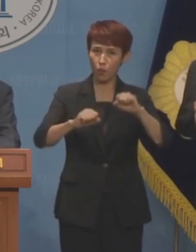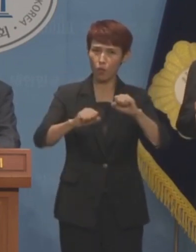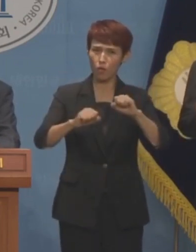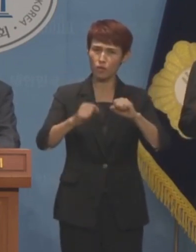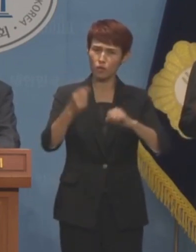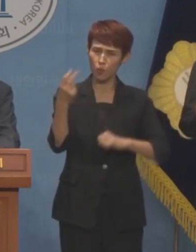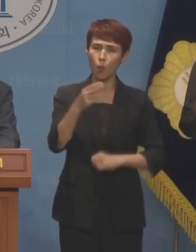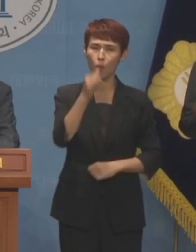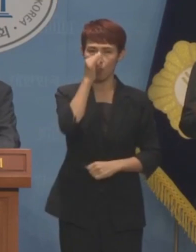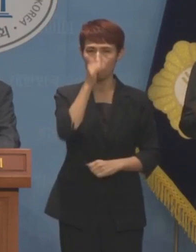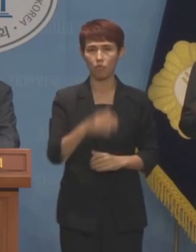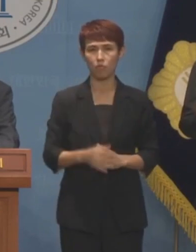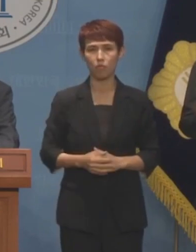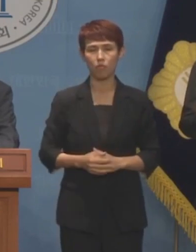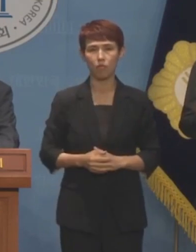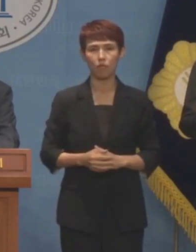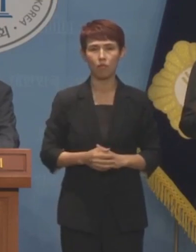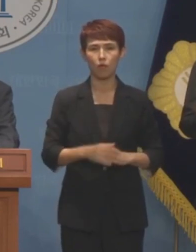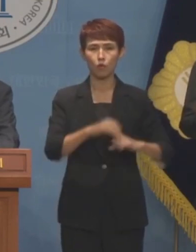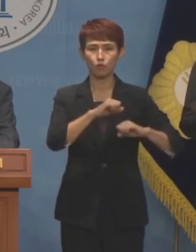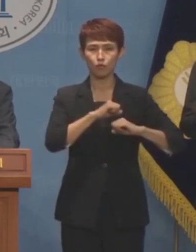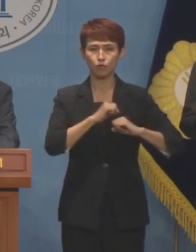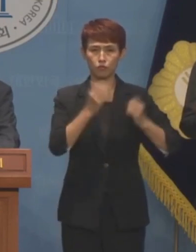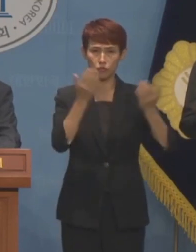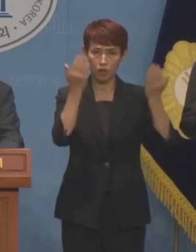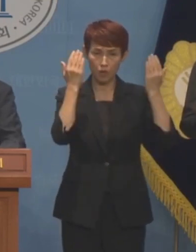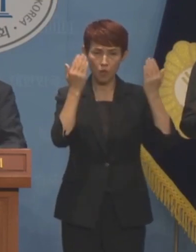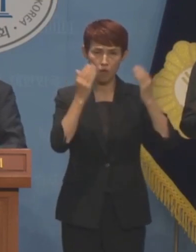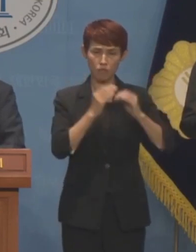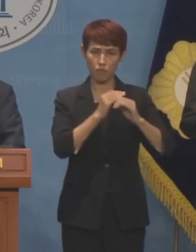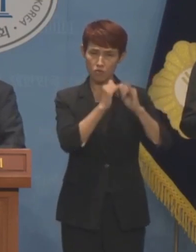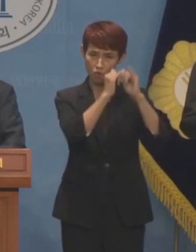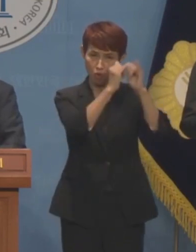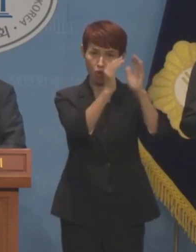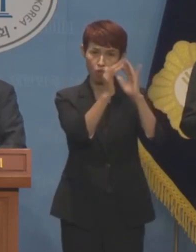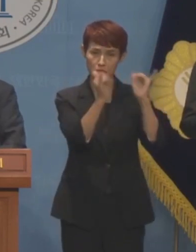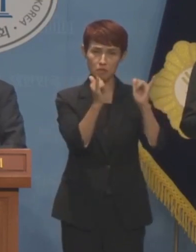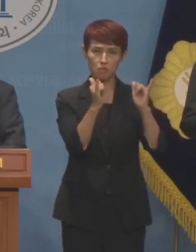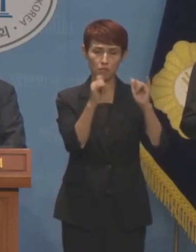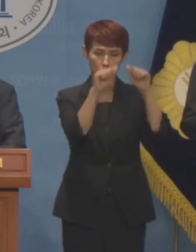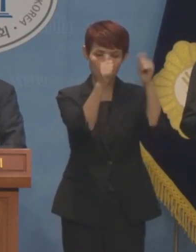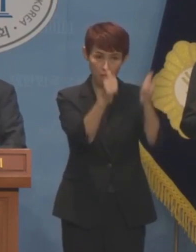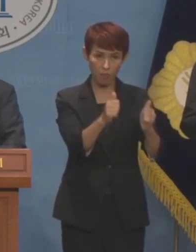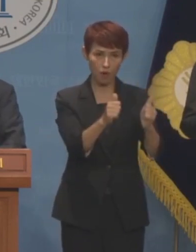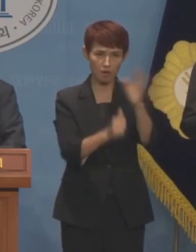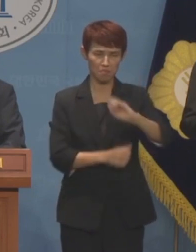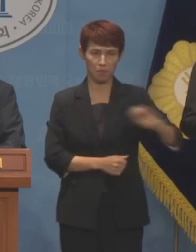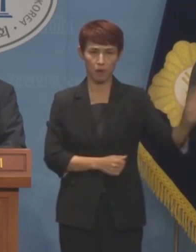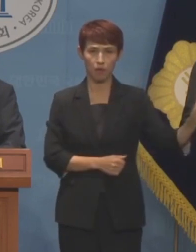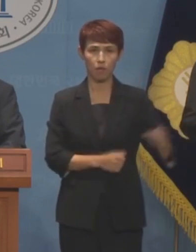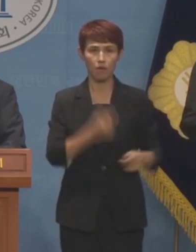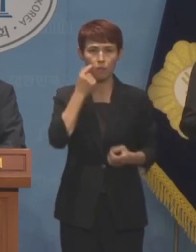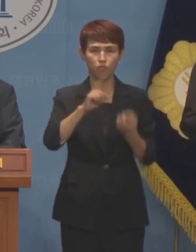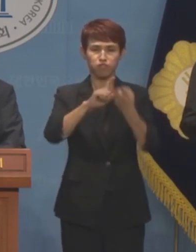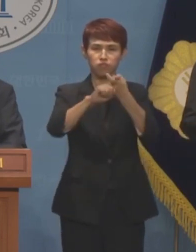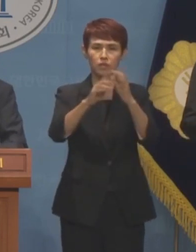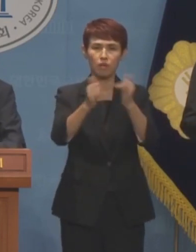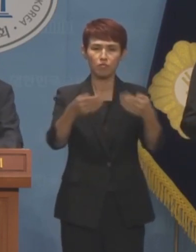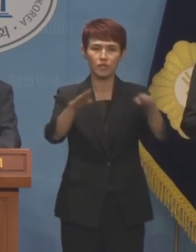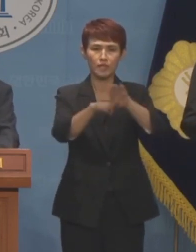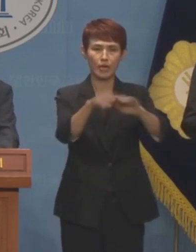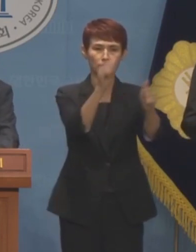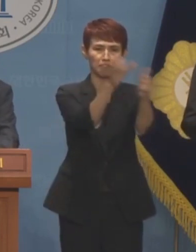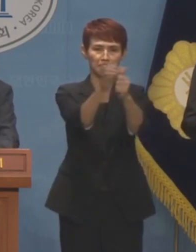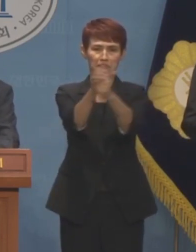아닙니다. 멀쩡하던 육군사관학교 독립영웅 흉상을 철거하고 뉴라이트 인사들을 기관장으로